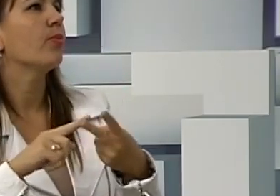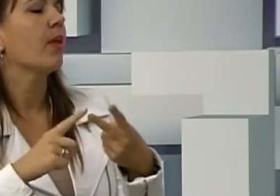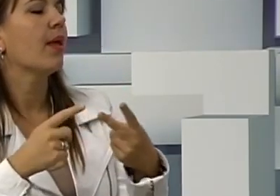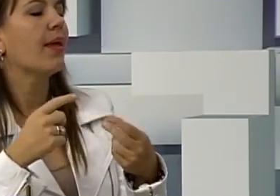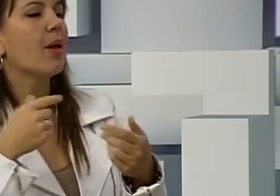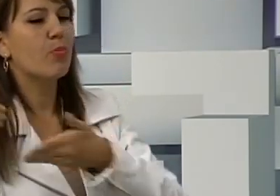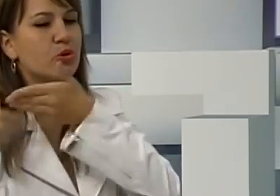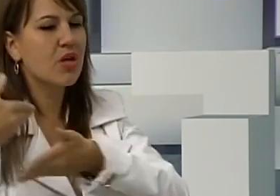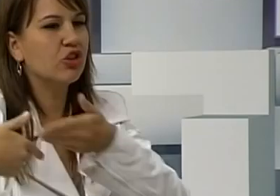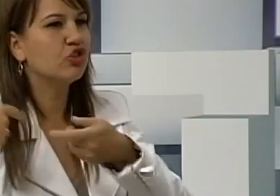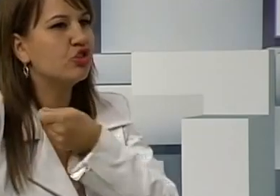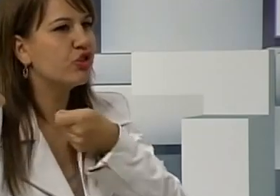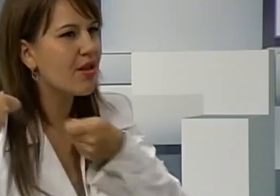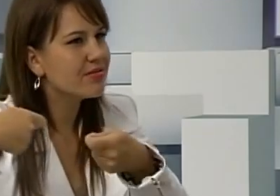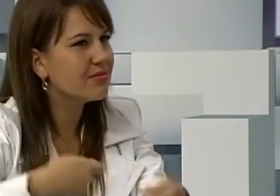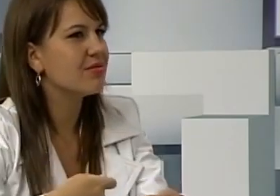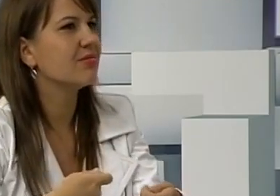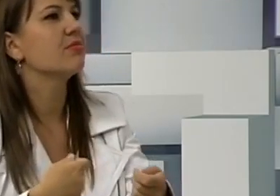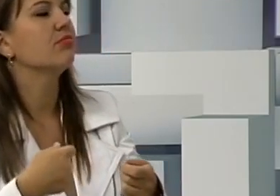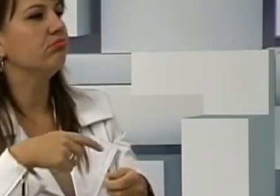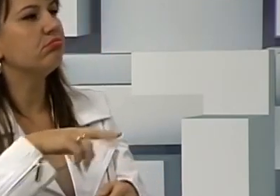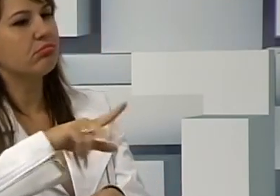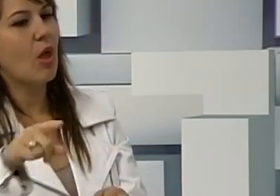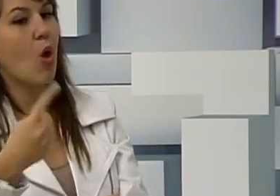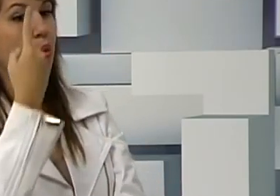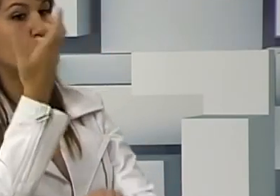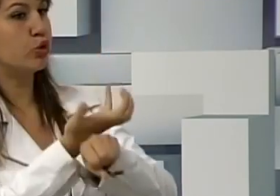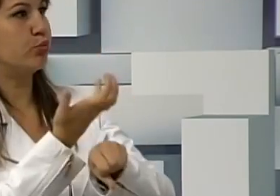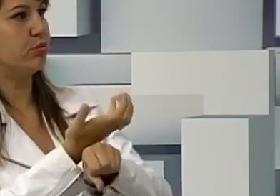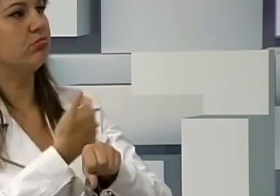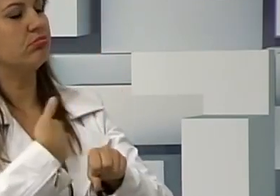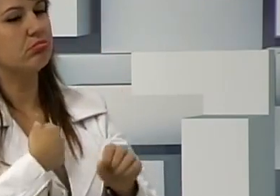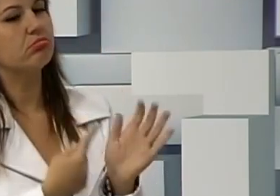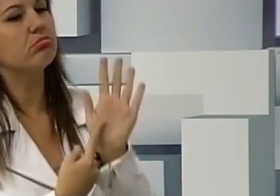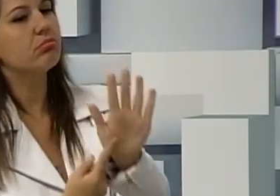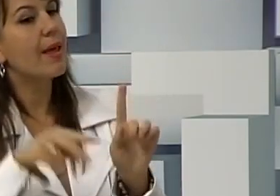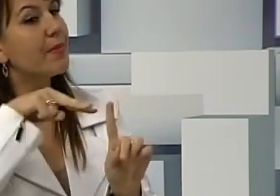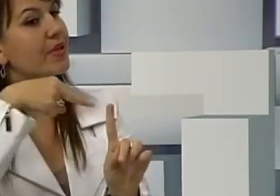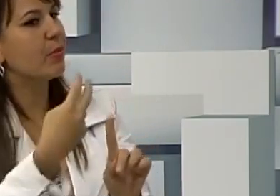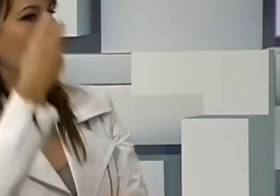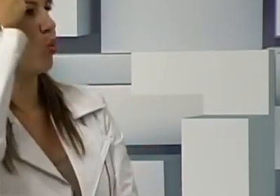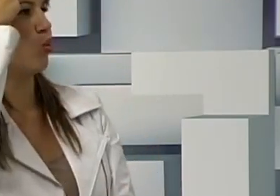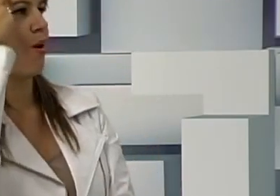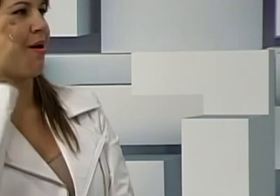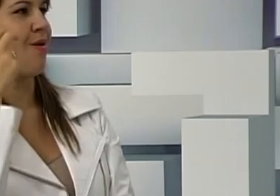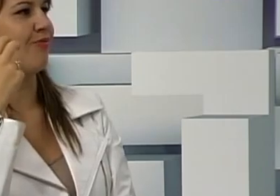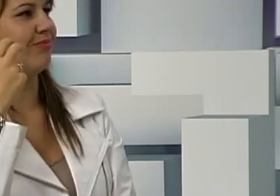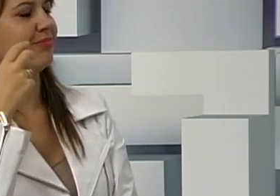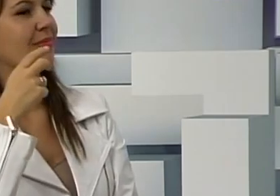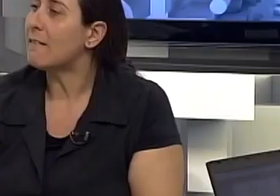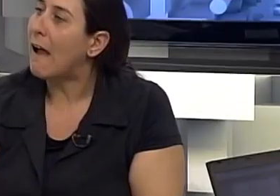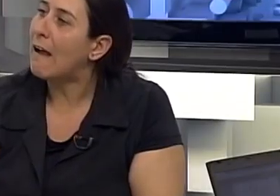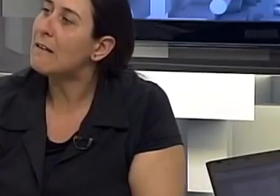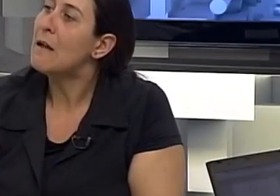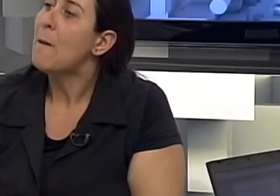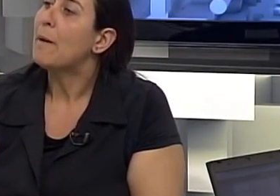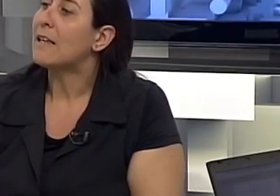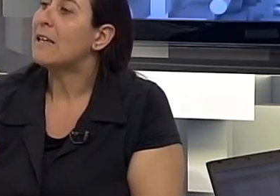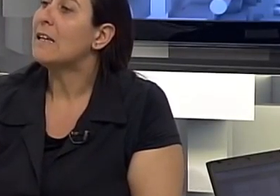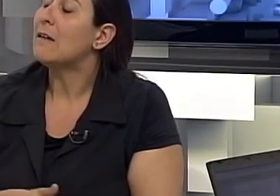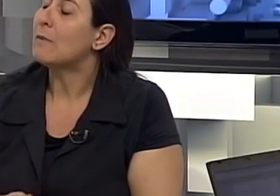tem gestão ambiental, nós temos processos gerenciais, são vários cursos que tem a disciplina de Libras